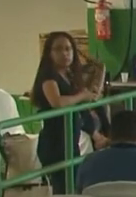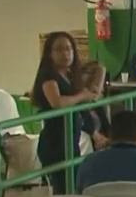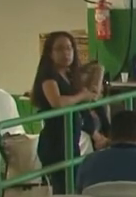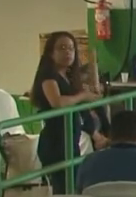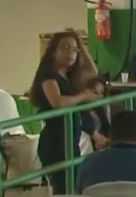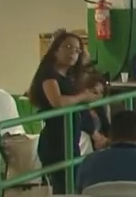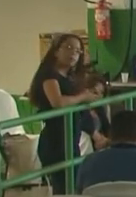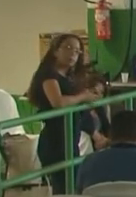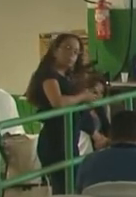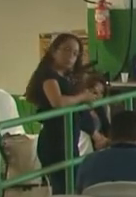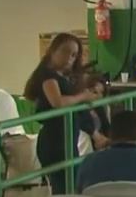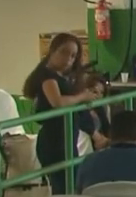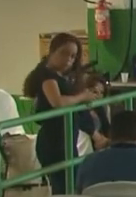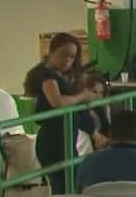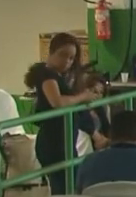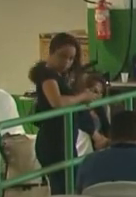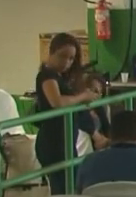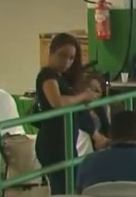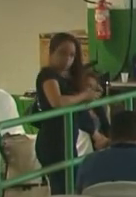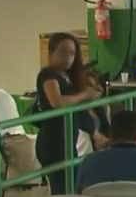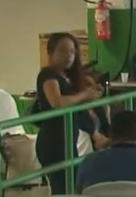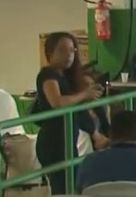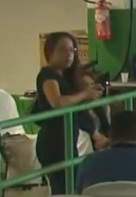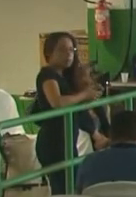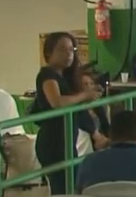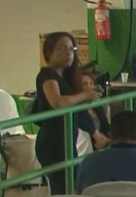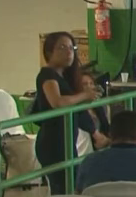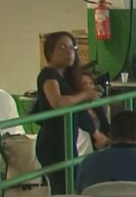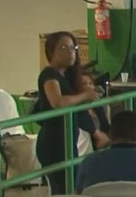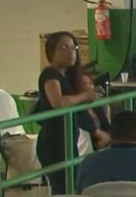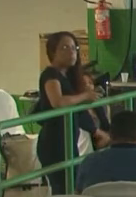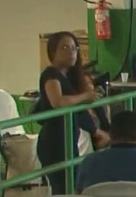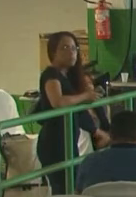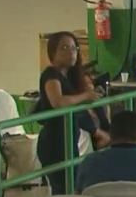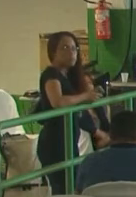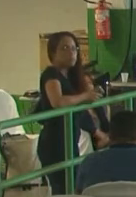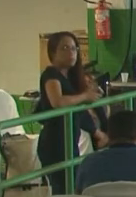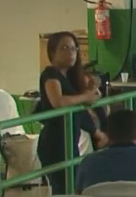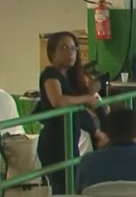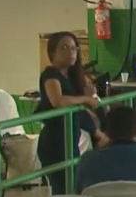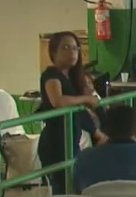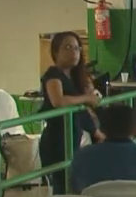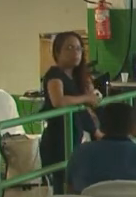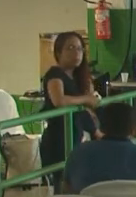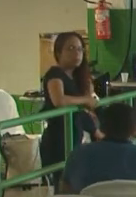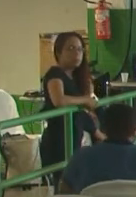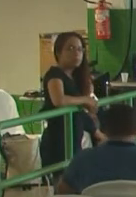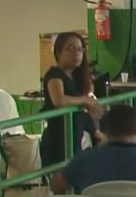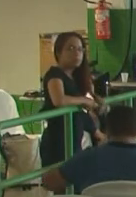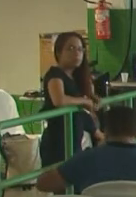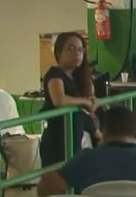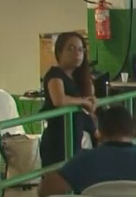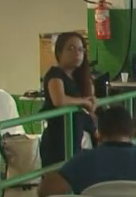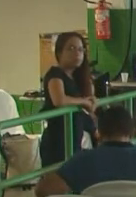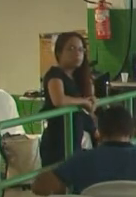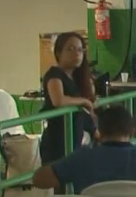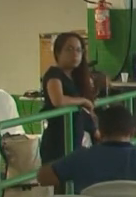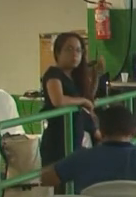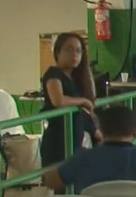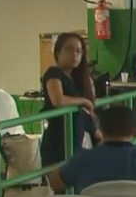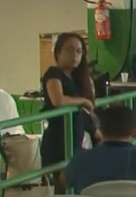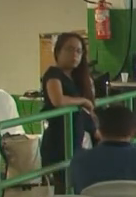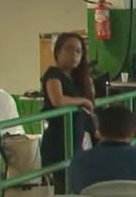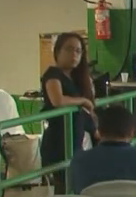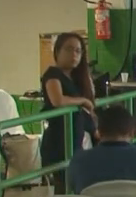como que você sugere essa inclusão? Porque é muito difícil em cada disciplina, por exemplo, a minha teologia, são duas